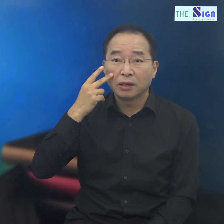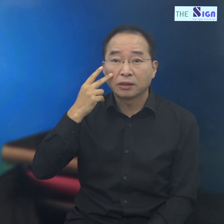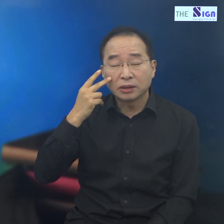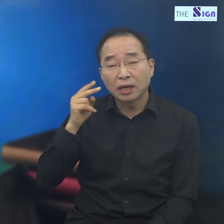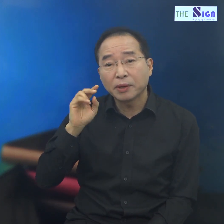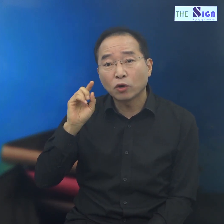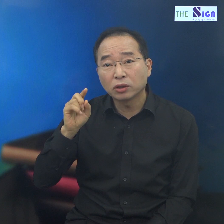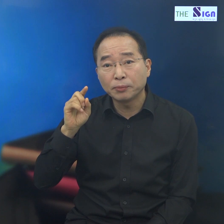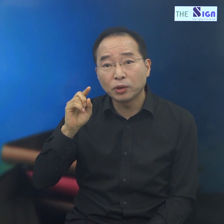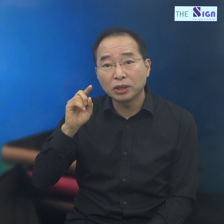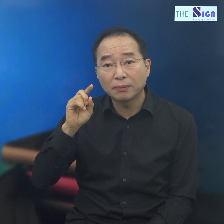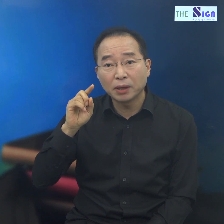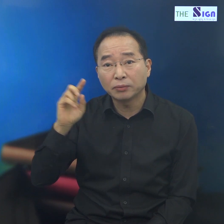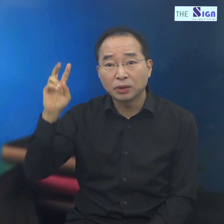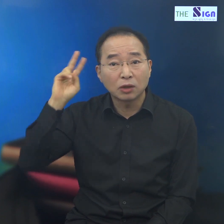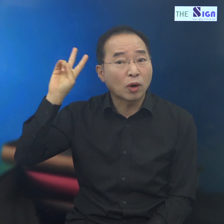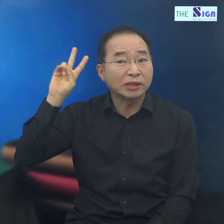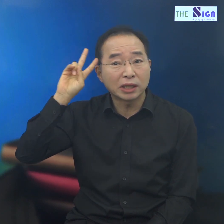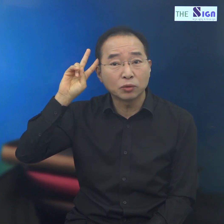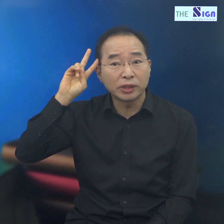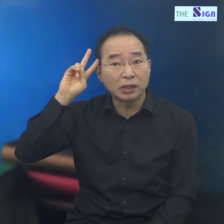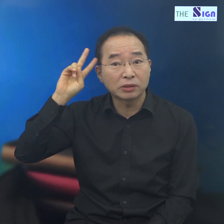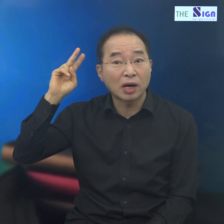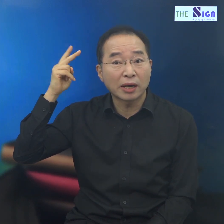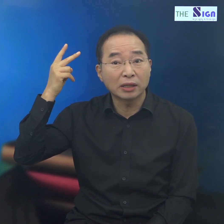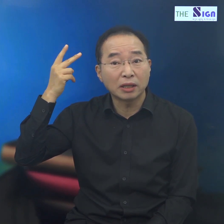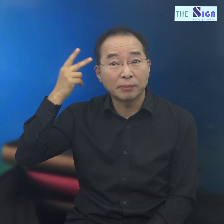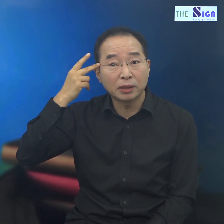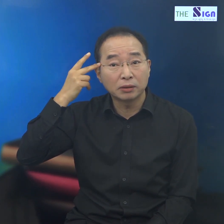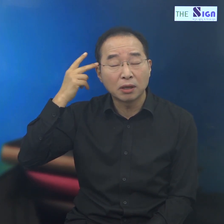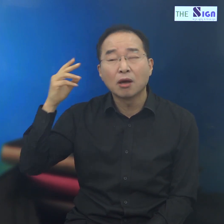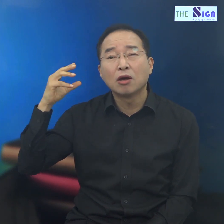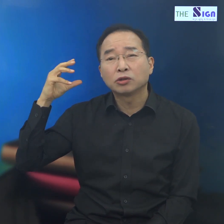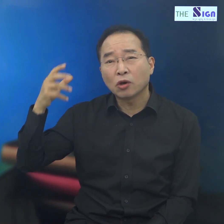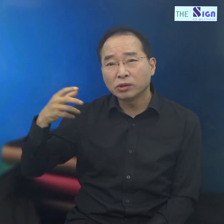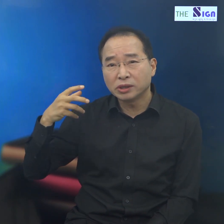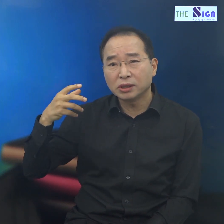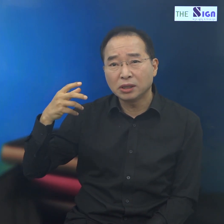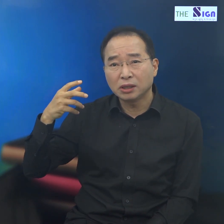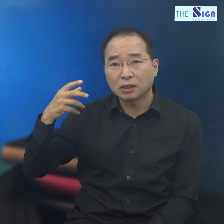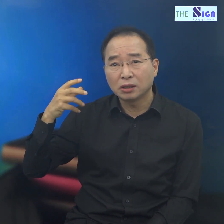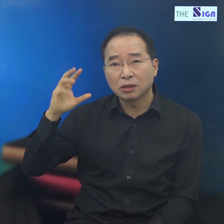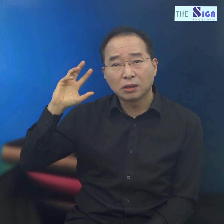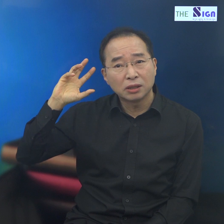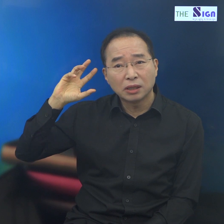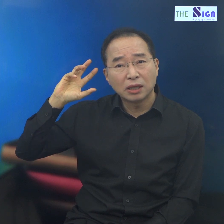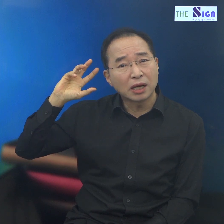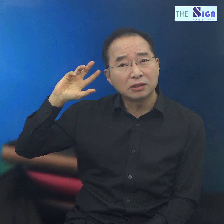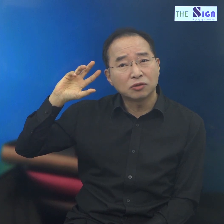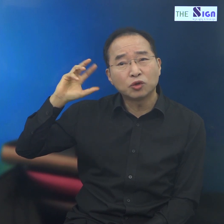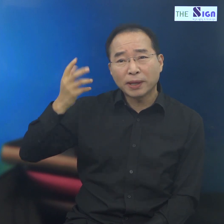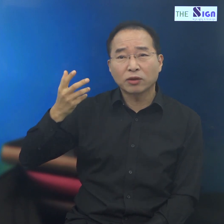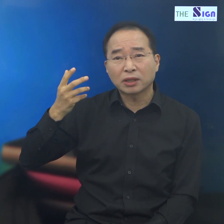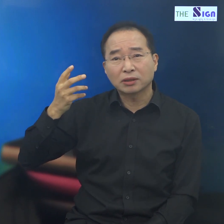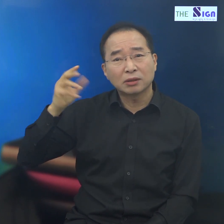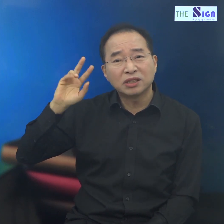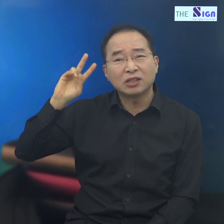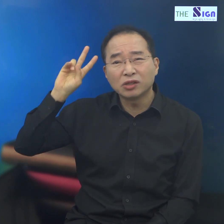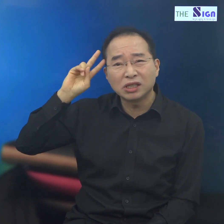그 다음에 어떤 표현이냐면 이 관자놀이에서 하게 되면은 정신이 약간 이제 뒤바뀌었다. 그럼 제정신이